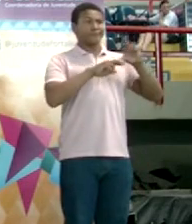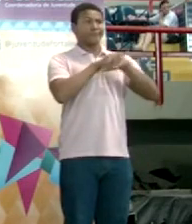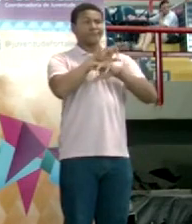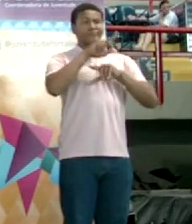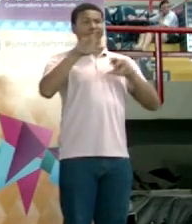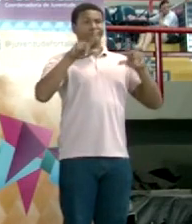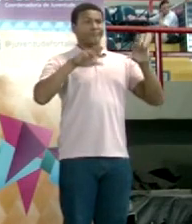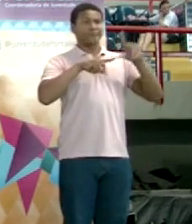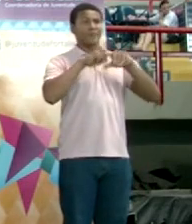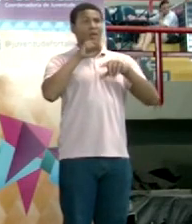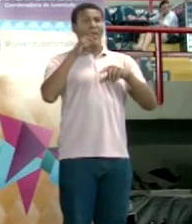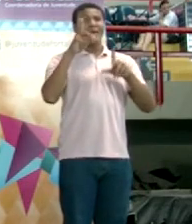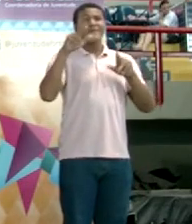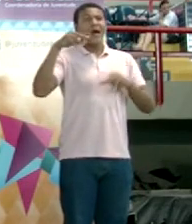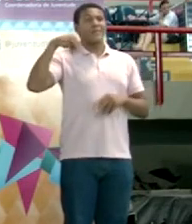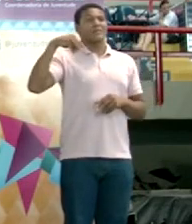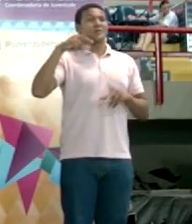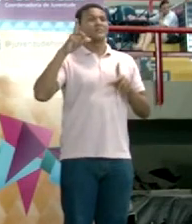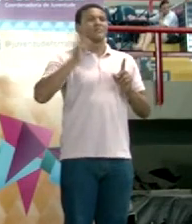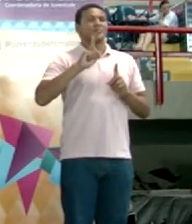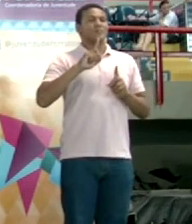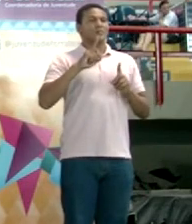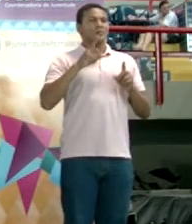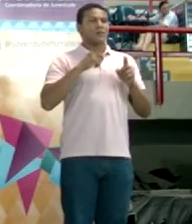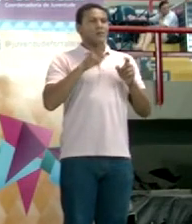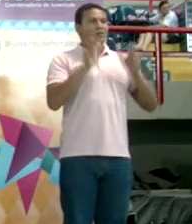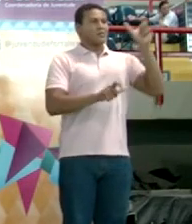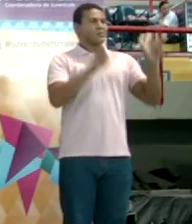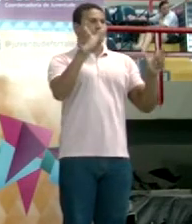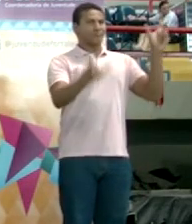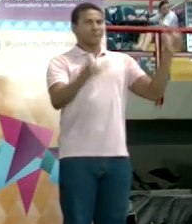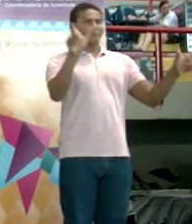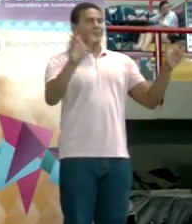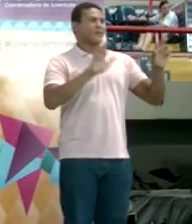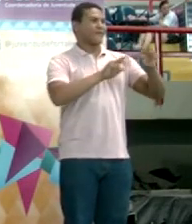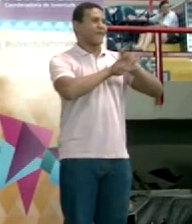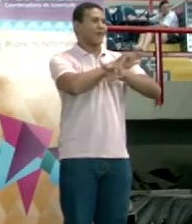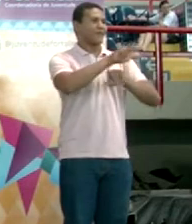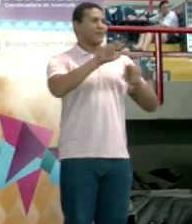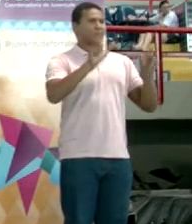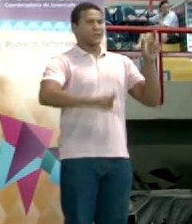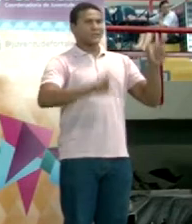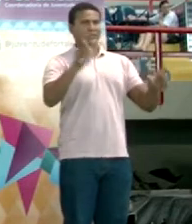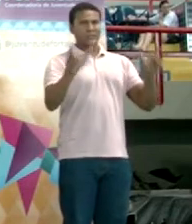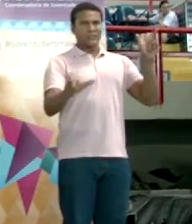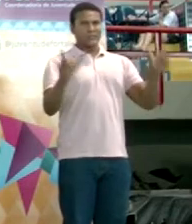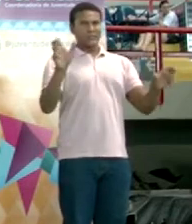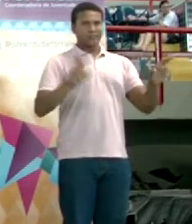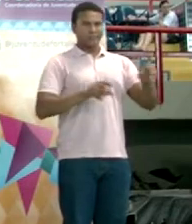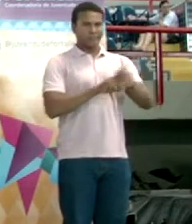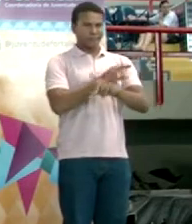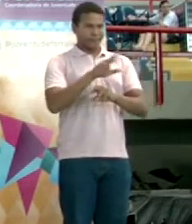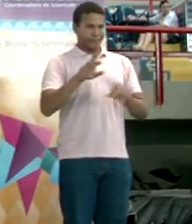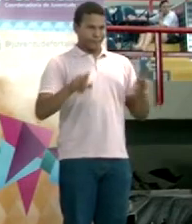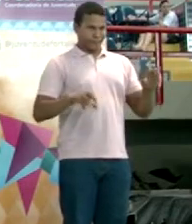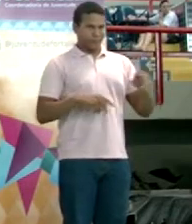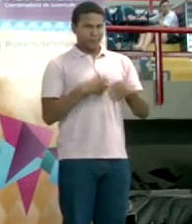não é matemática, é uma coisa assim, cada mulher é um universo, cada ser humano é um universo, tá certo? Essa parte